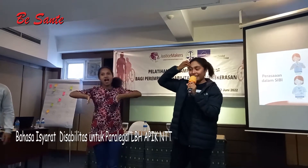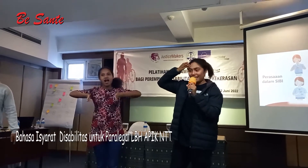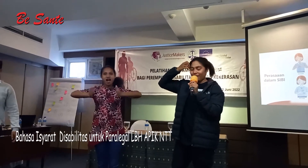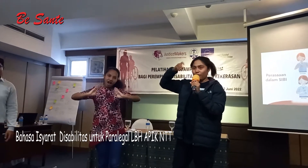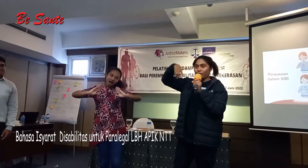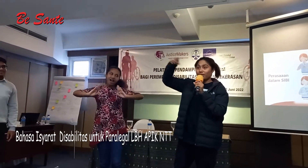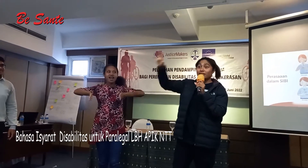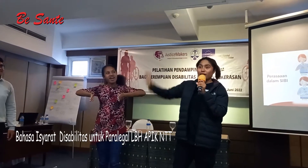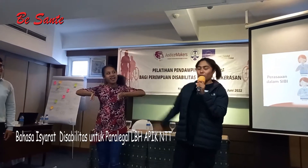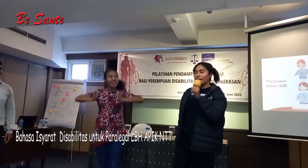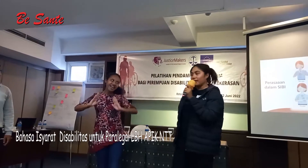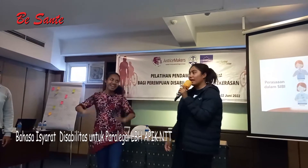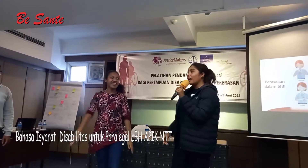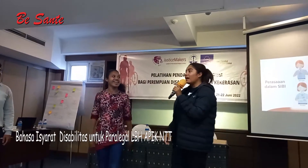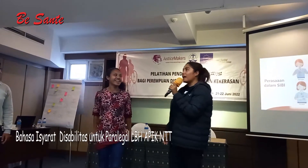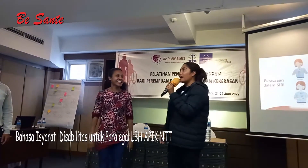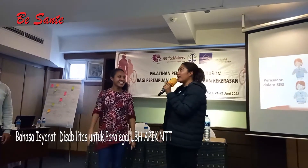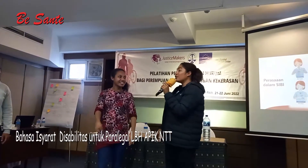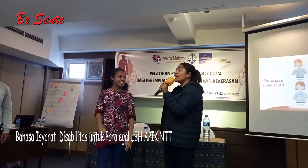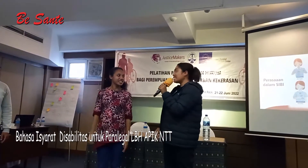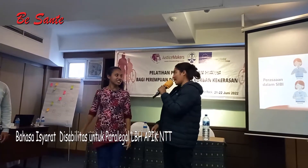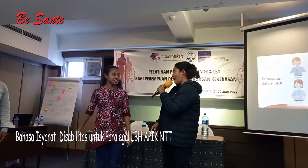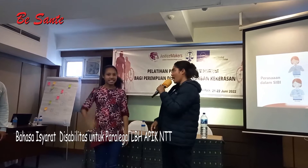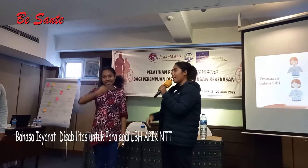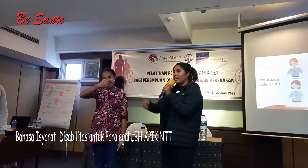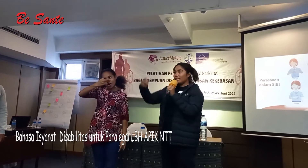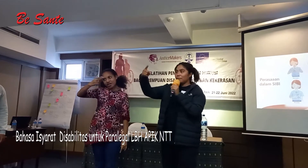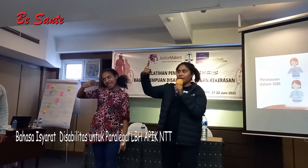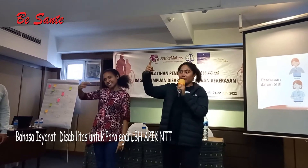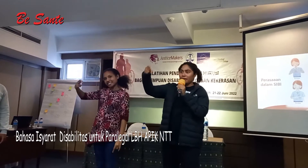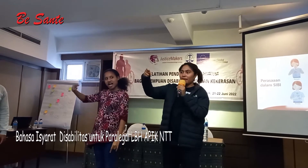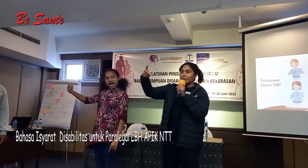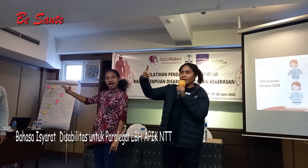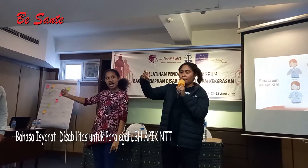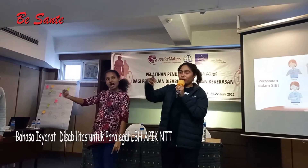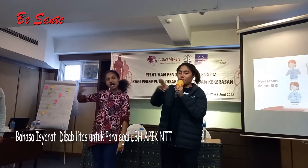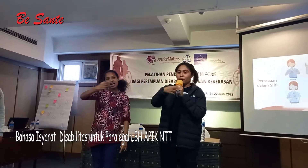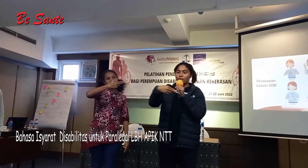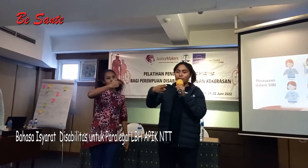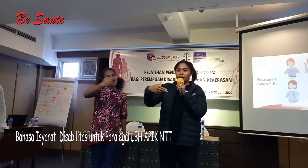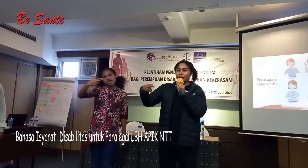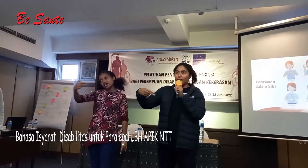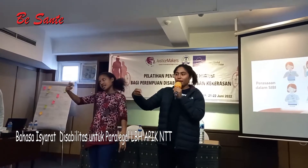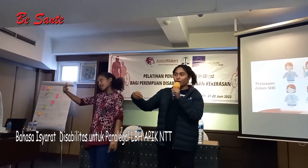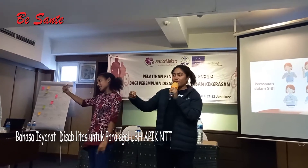NTT-sa. Kalau Indonesia terlalu banyak. Indonesia, ini bendera merah, ini bendera putih baru berkibar